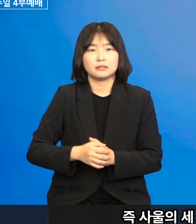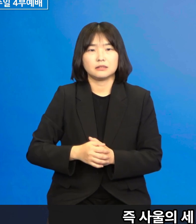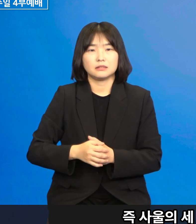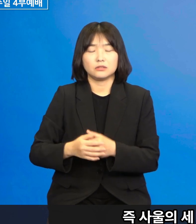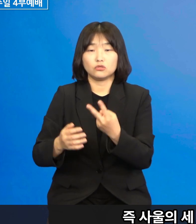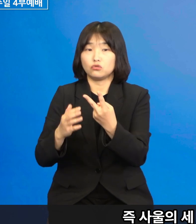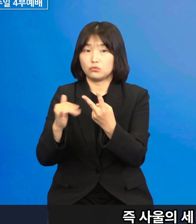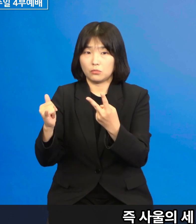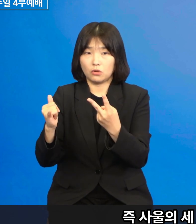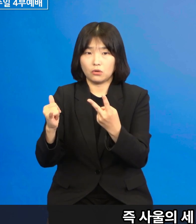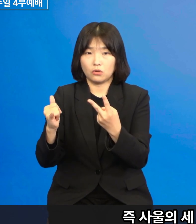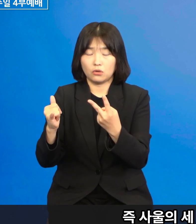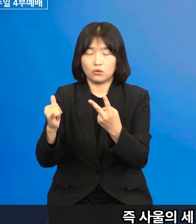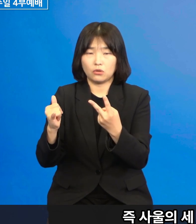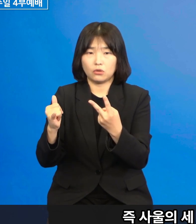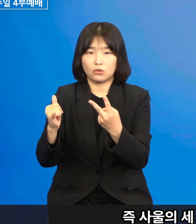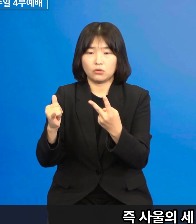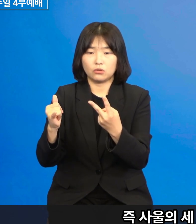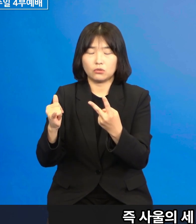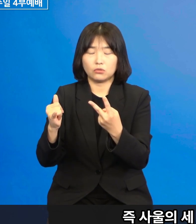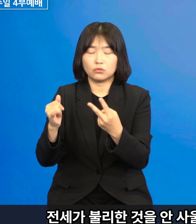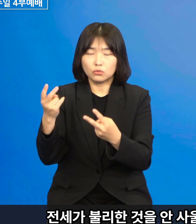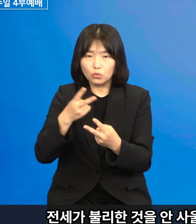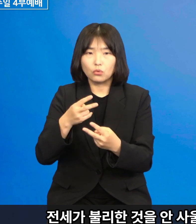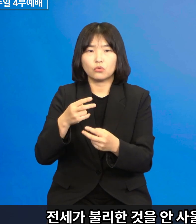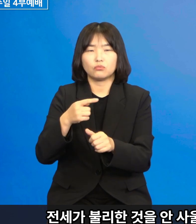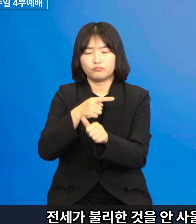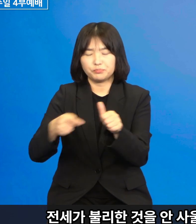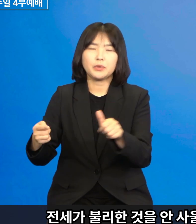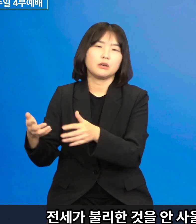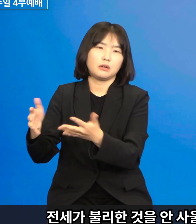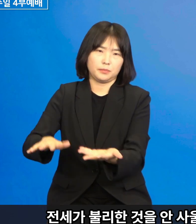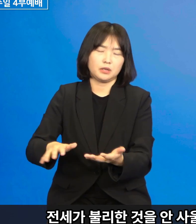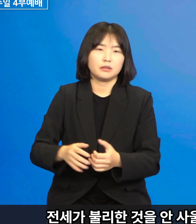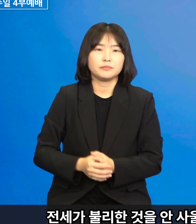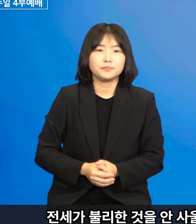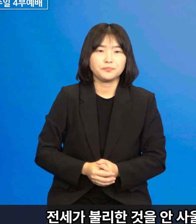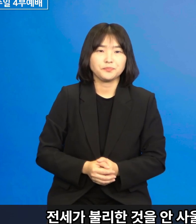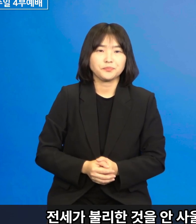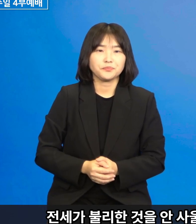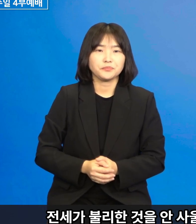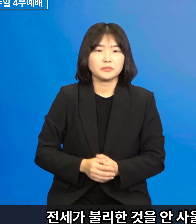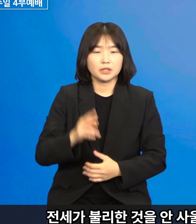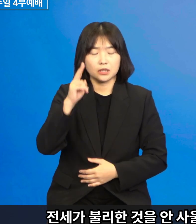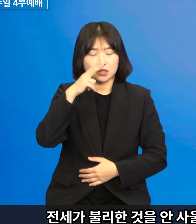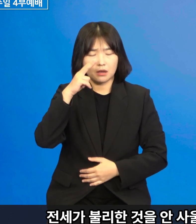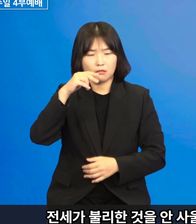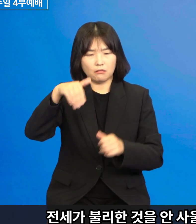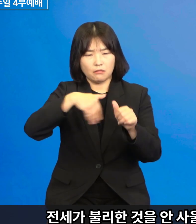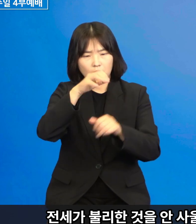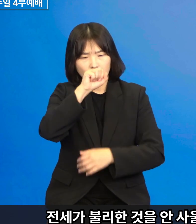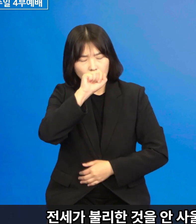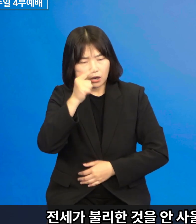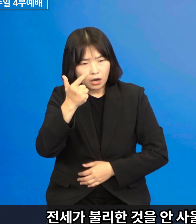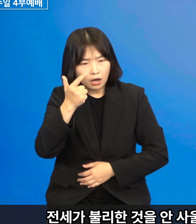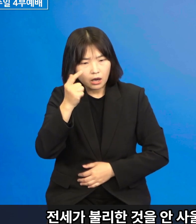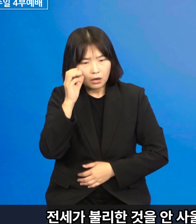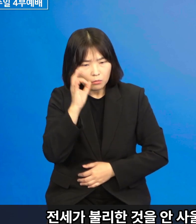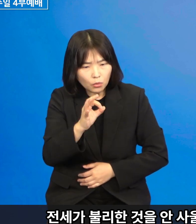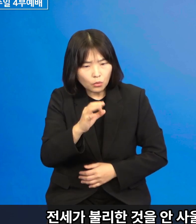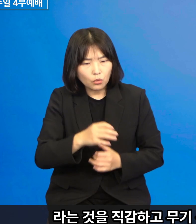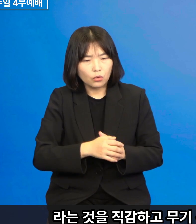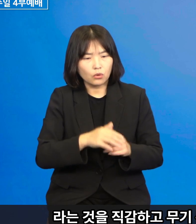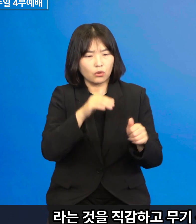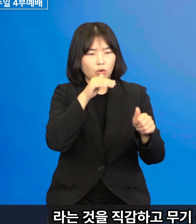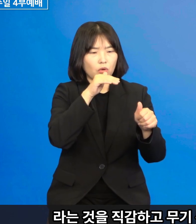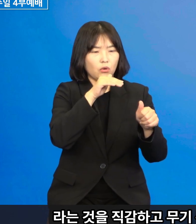세 아들이 전사를 해요. 전세가 불리한 것을 안 사울이 블레셋이 나를 능욕할